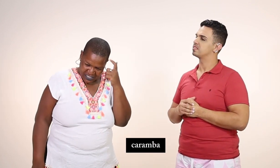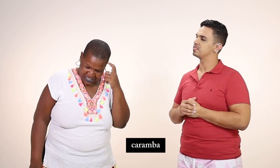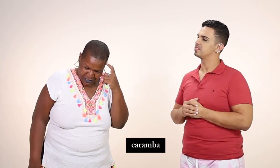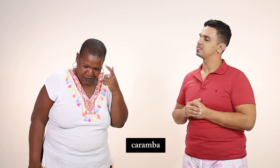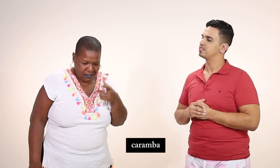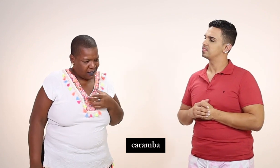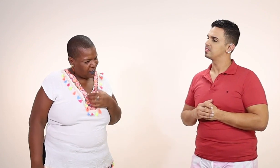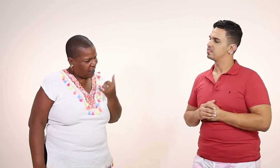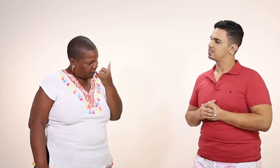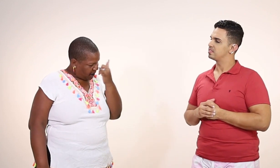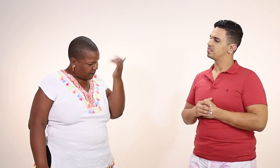Caramba,